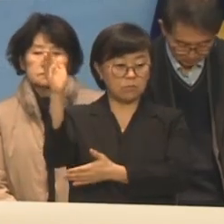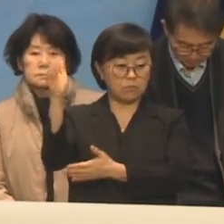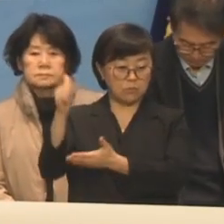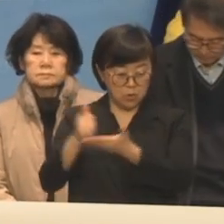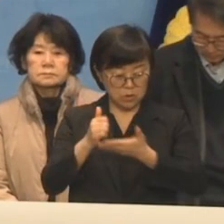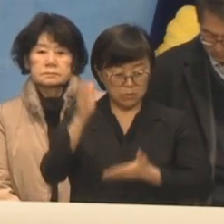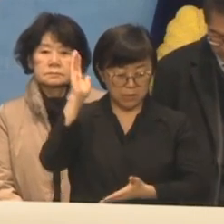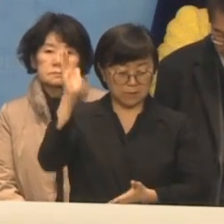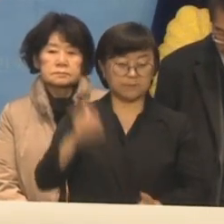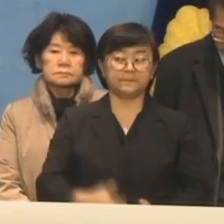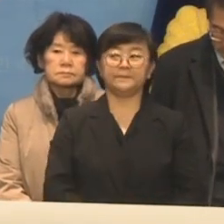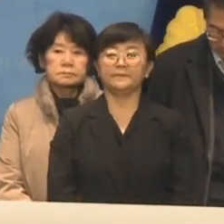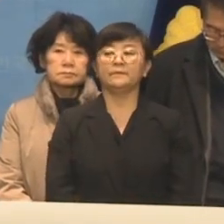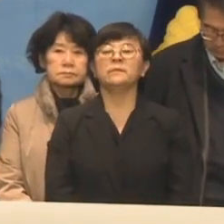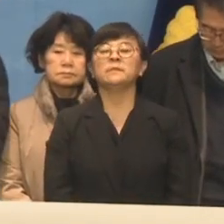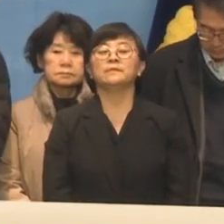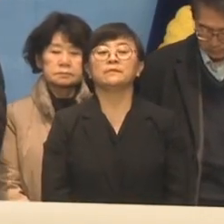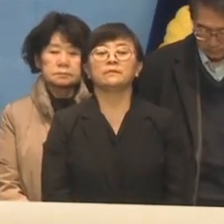하겠습니다.